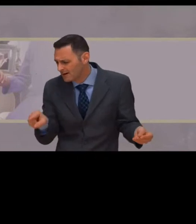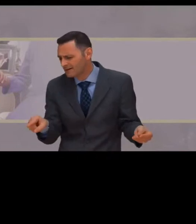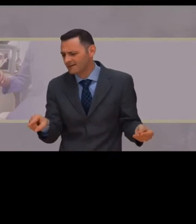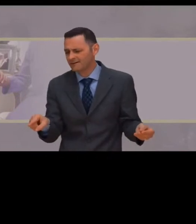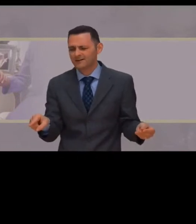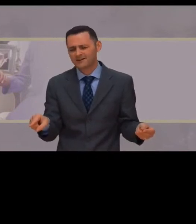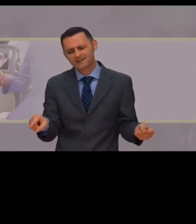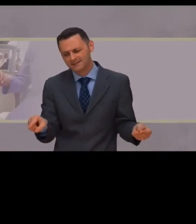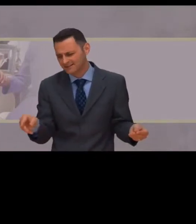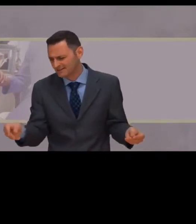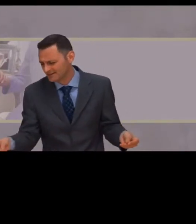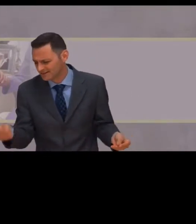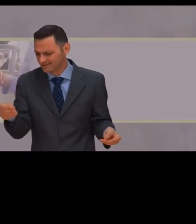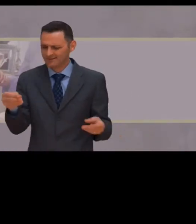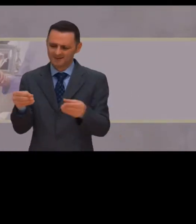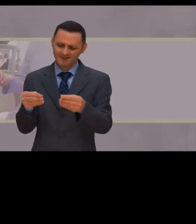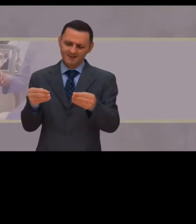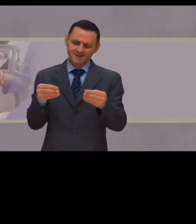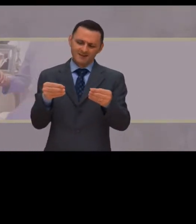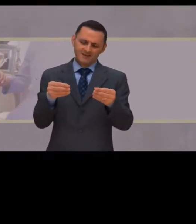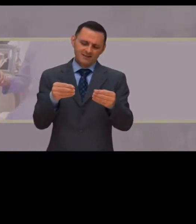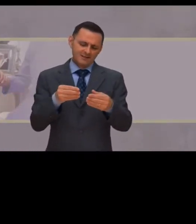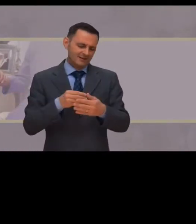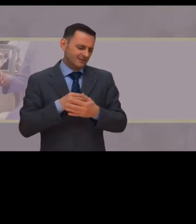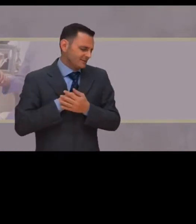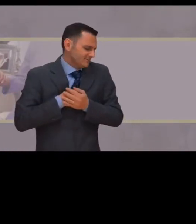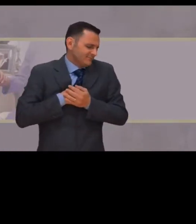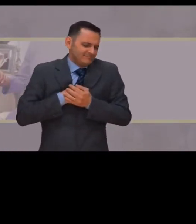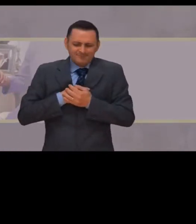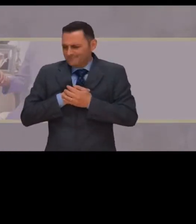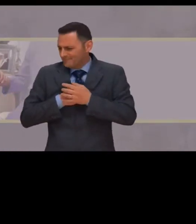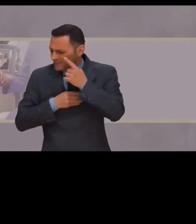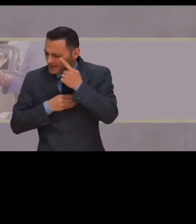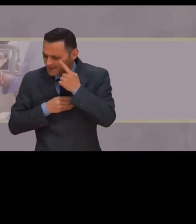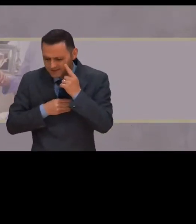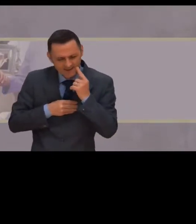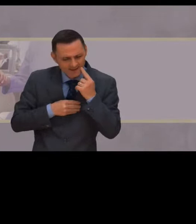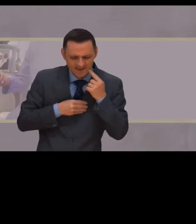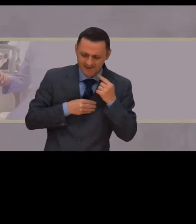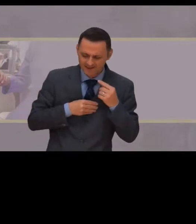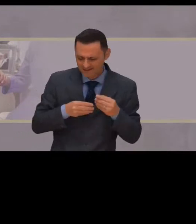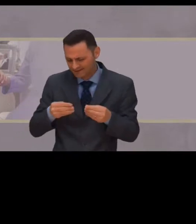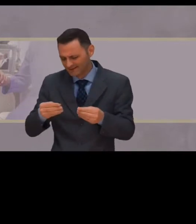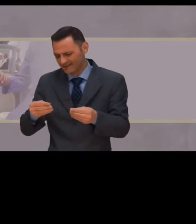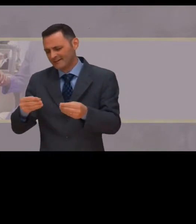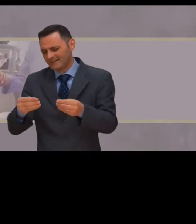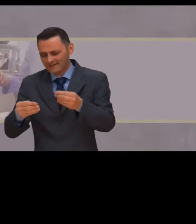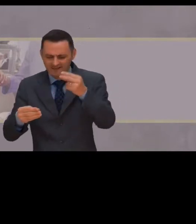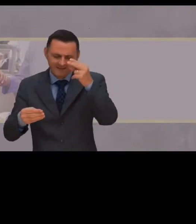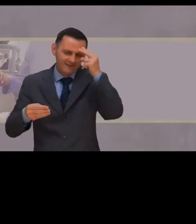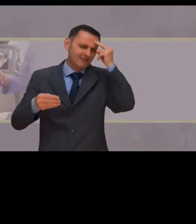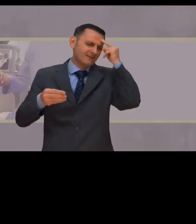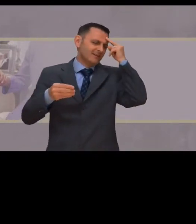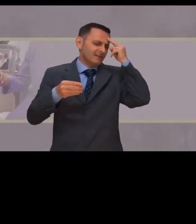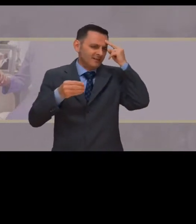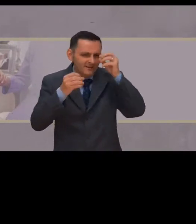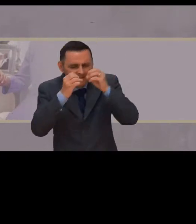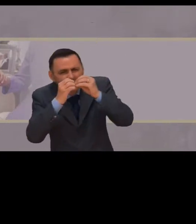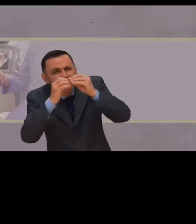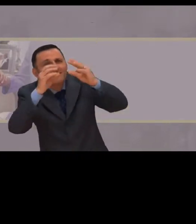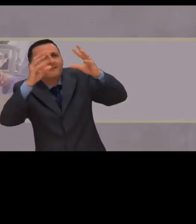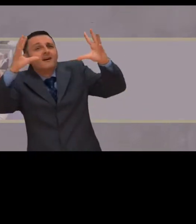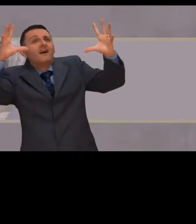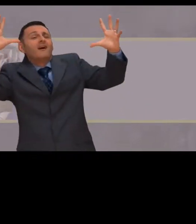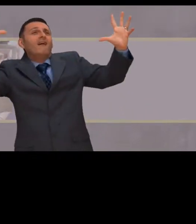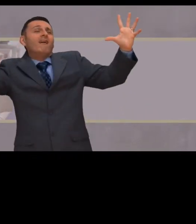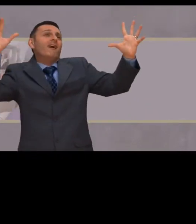felicità poi cruda la realtà le lacrime il